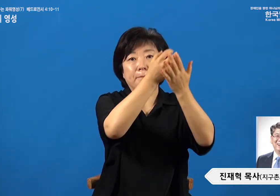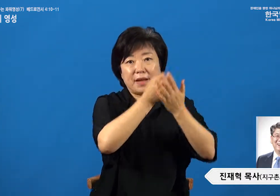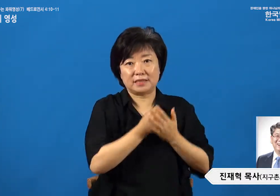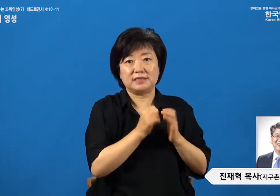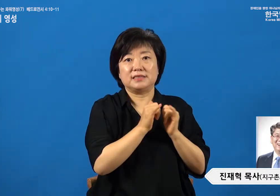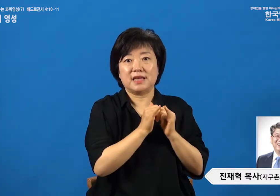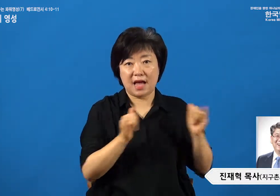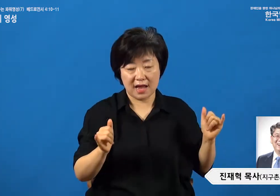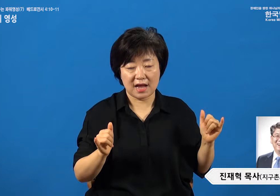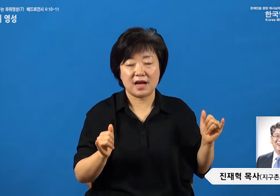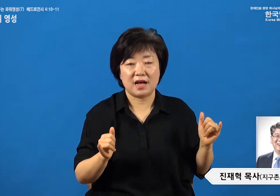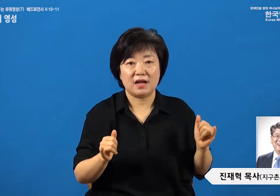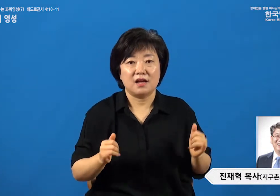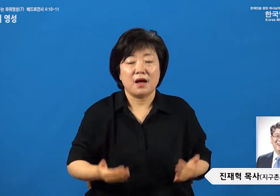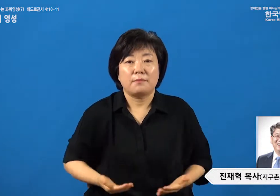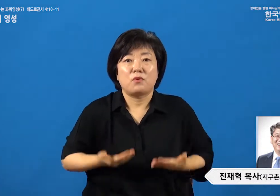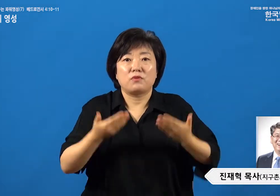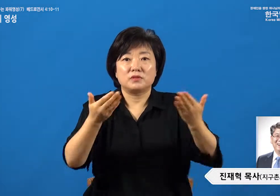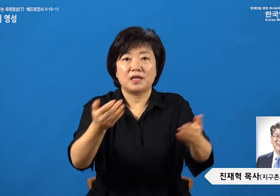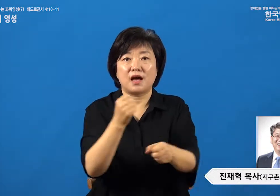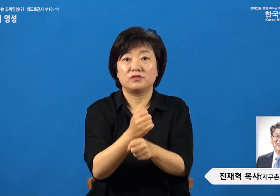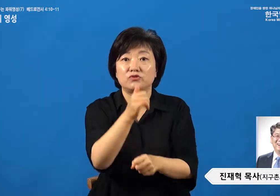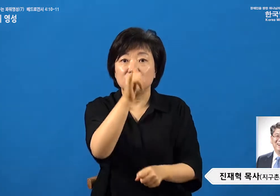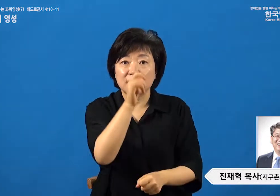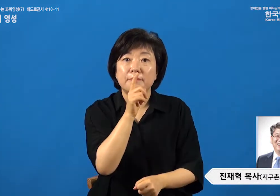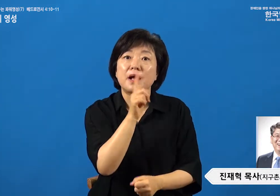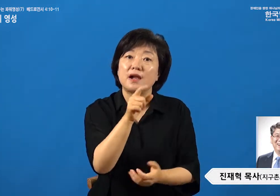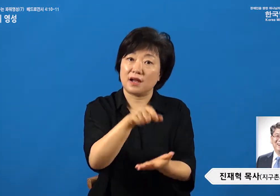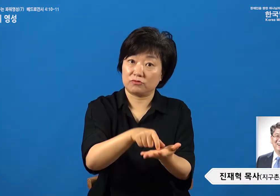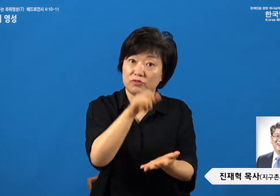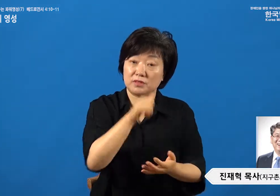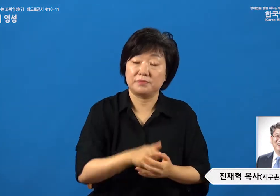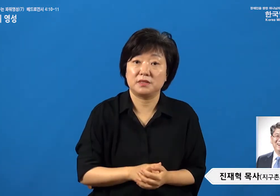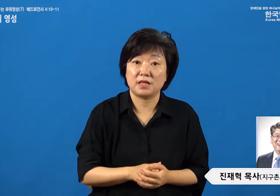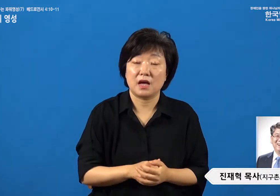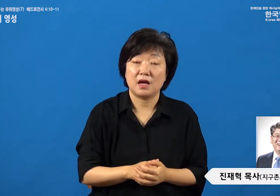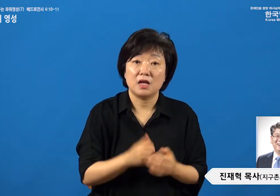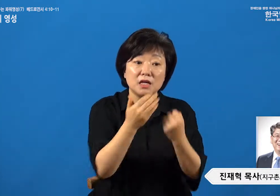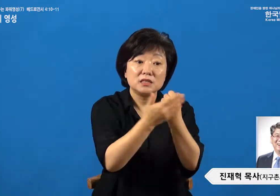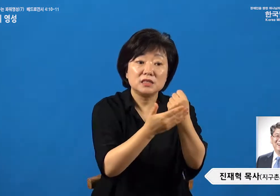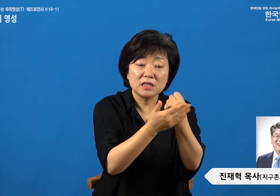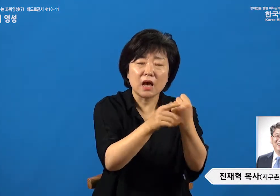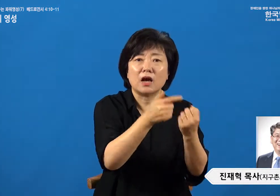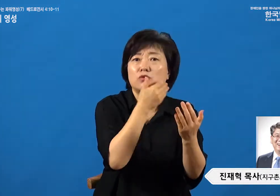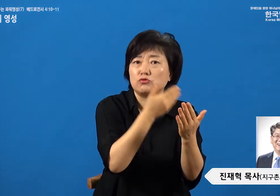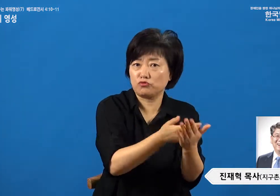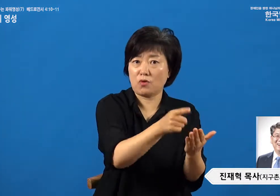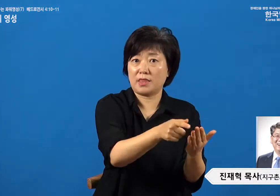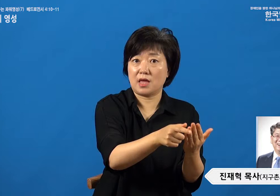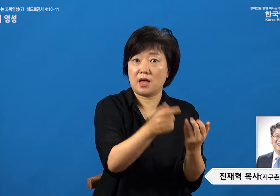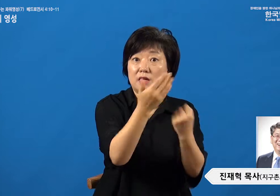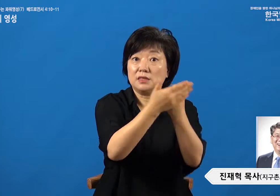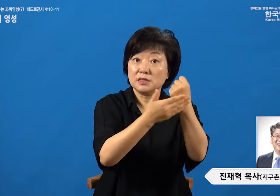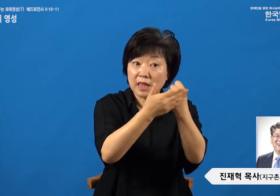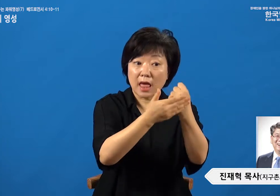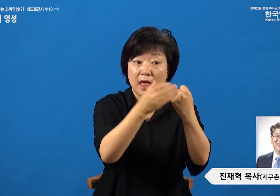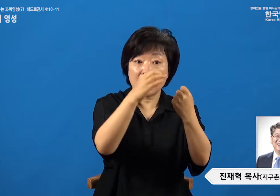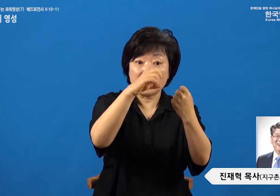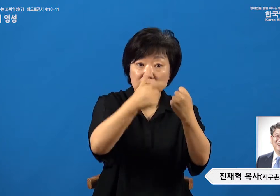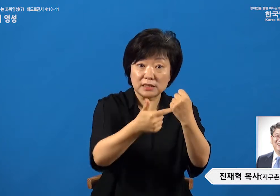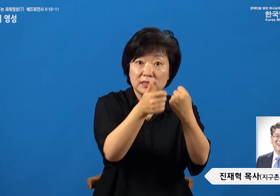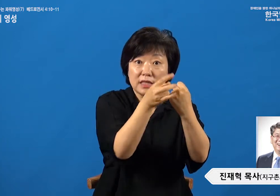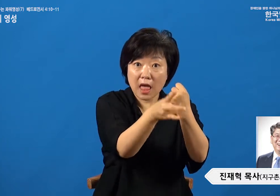은혜다라고 봉사에 대해서 우리에게 말씀하고 있습니다. 은혜를 강조합니다.